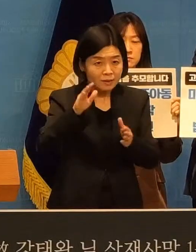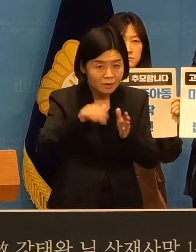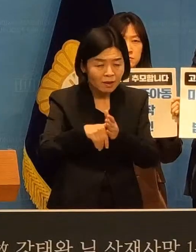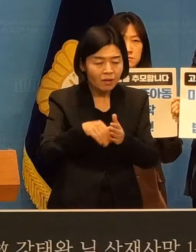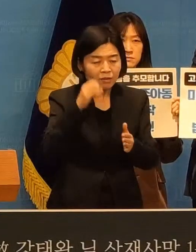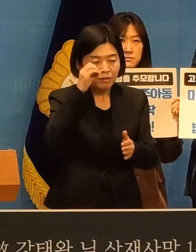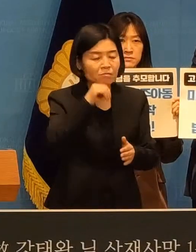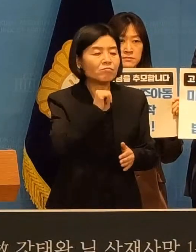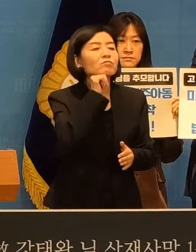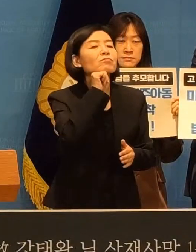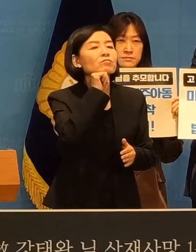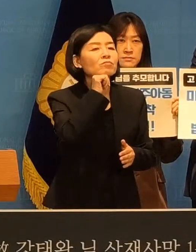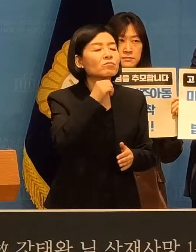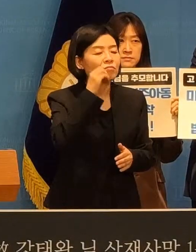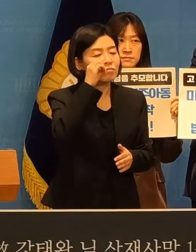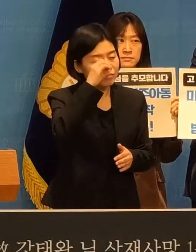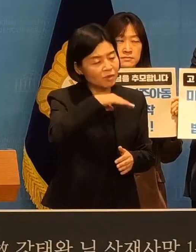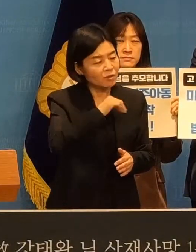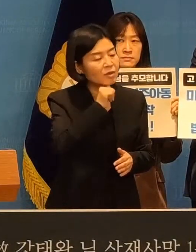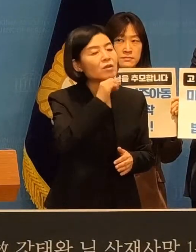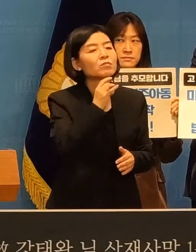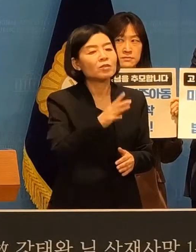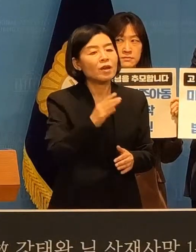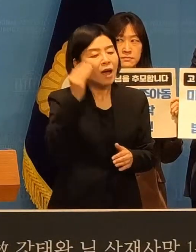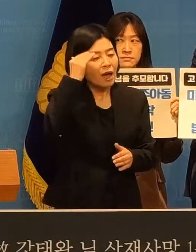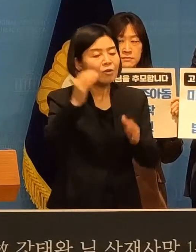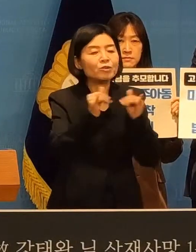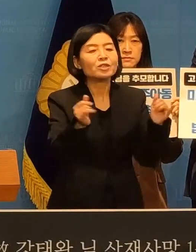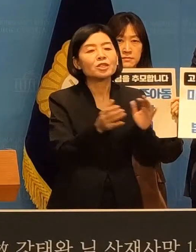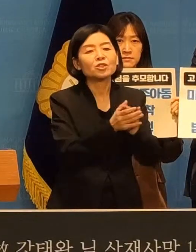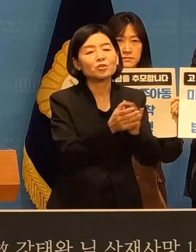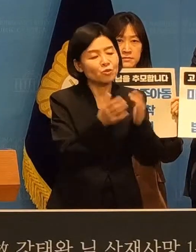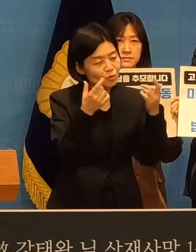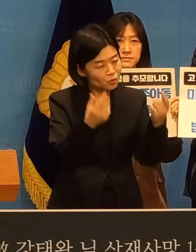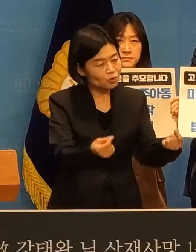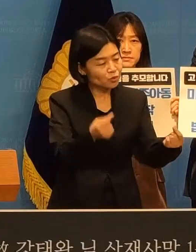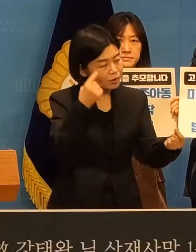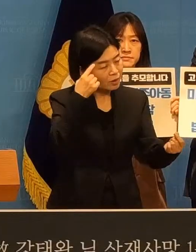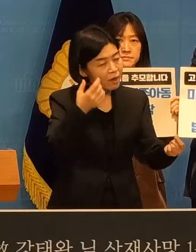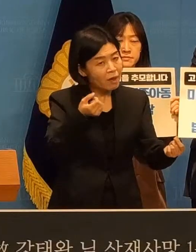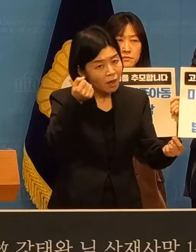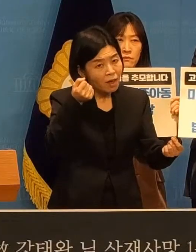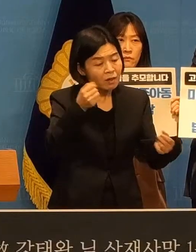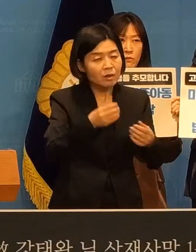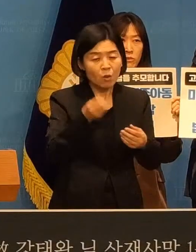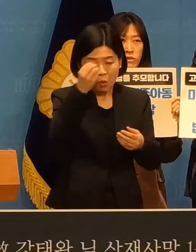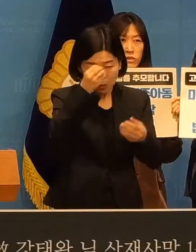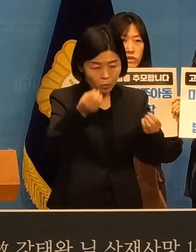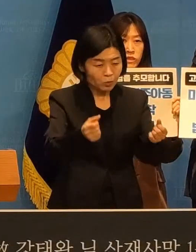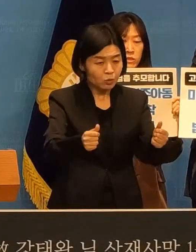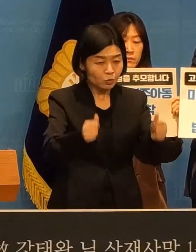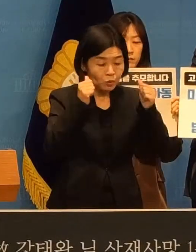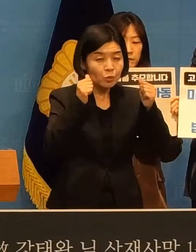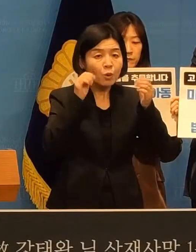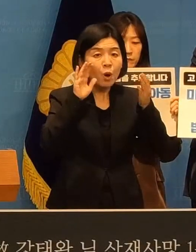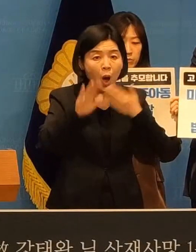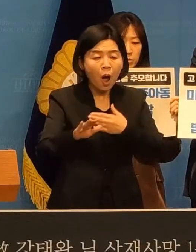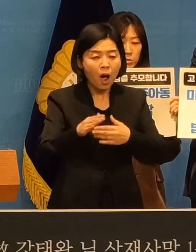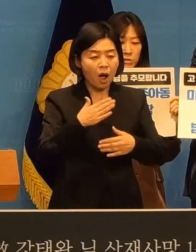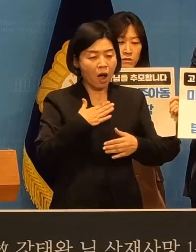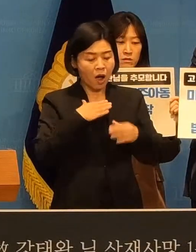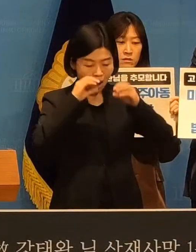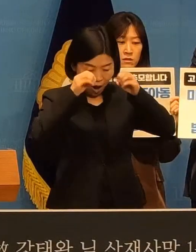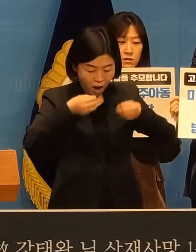본인이 다른 한국인 친구들과 다를 게 없다고 생각했다고 했습니다. 하지만 고등학교를 졸업하고 나서야